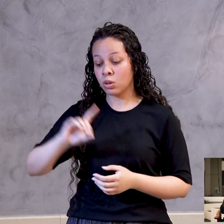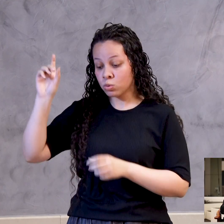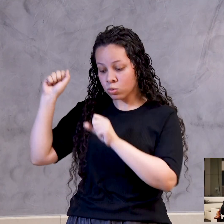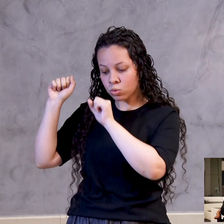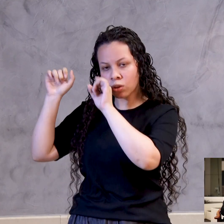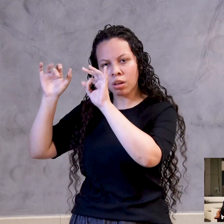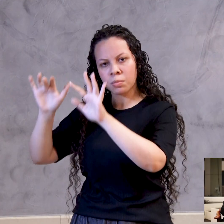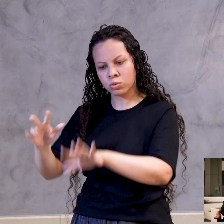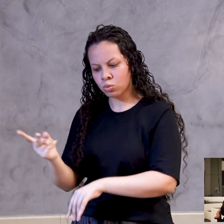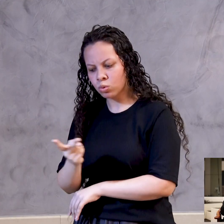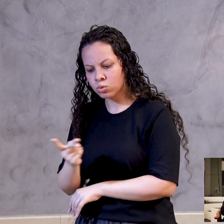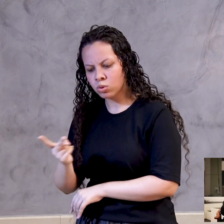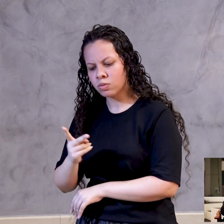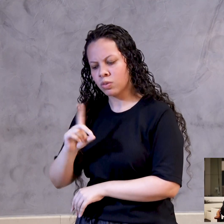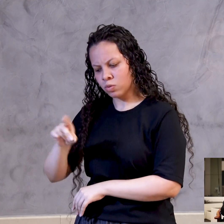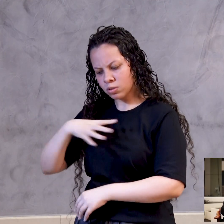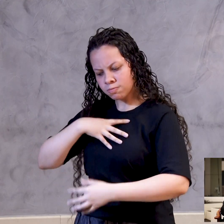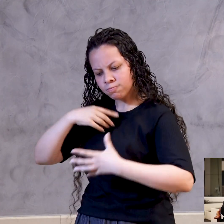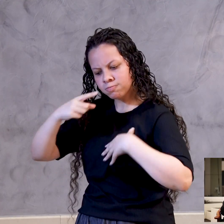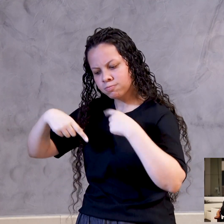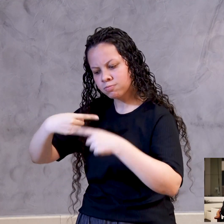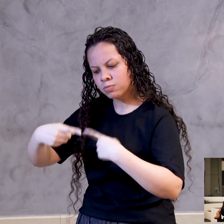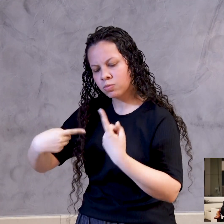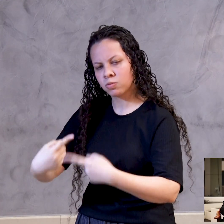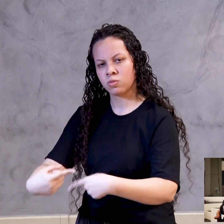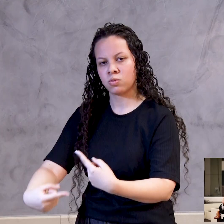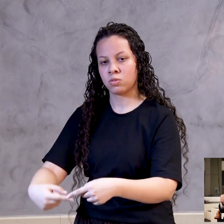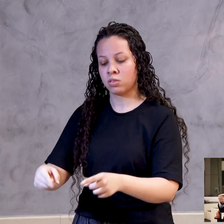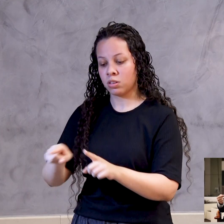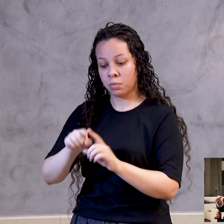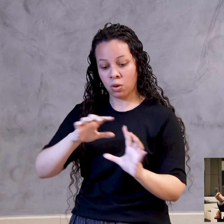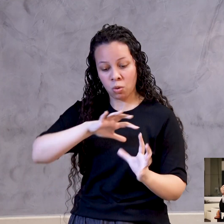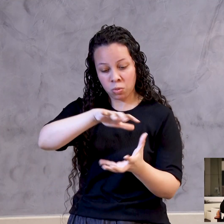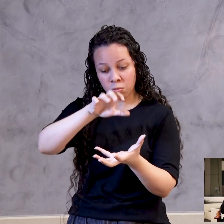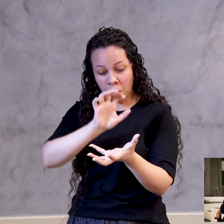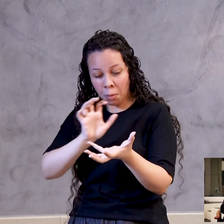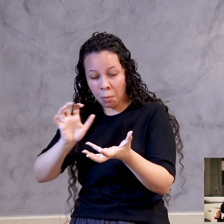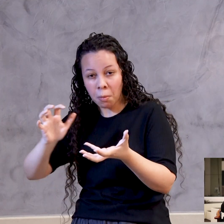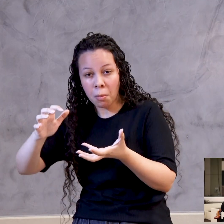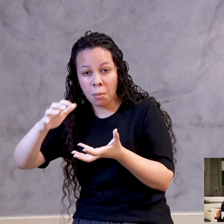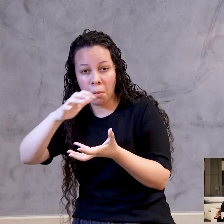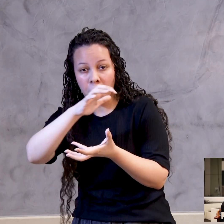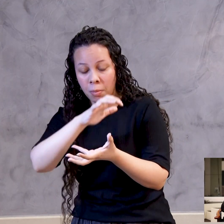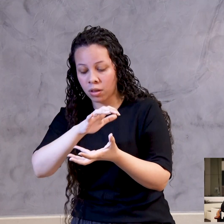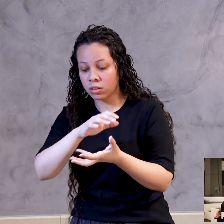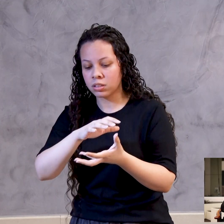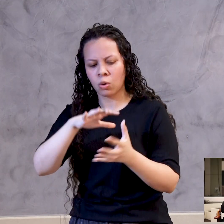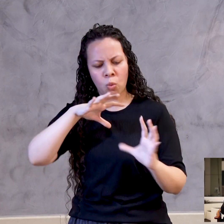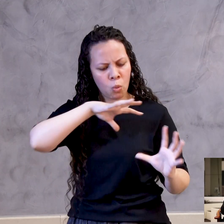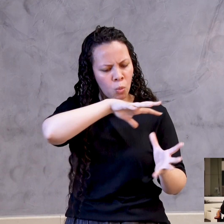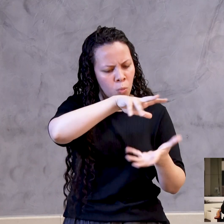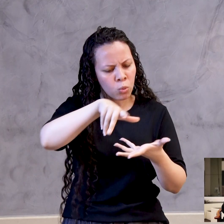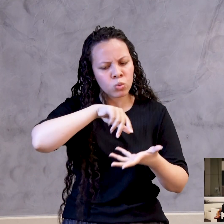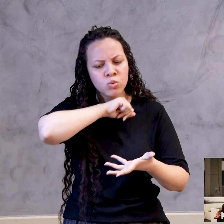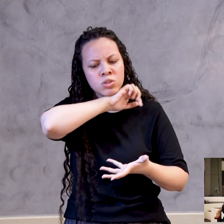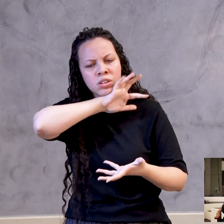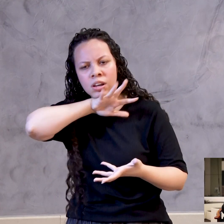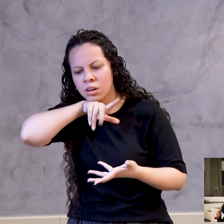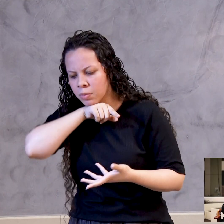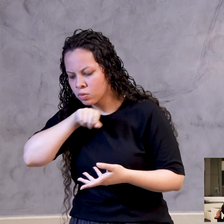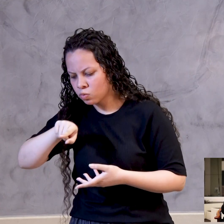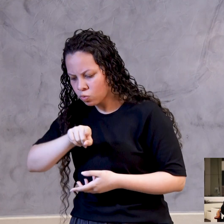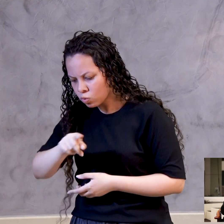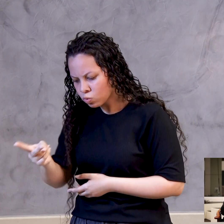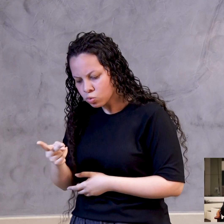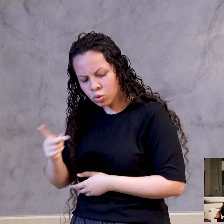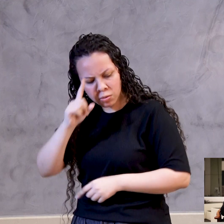Deus lhes disse: frutificai, multiplicai-vos e enchei a terra, e sujeitai-a, e dominai sobre